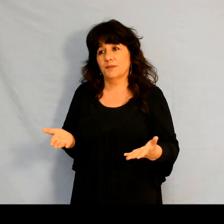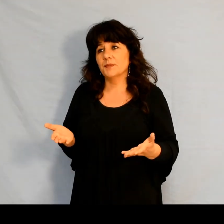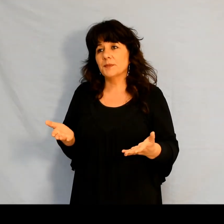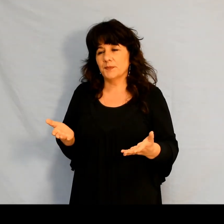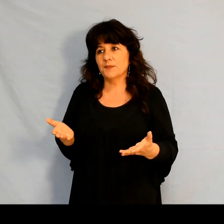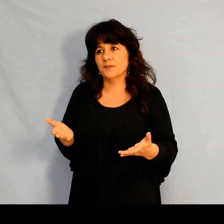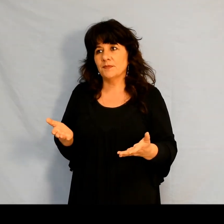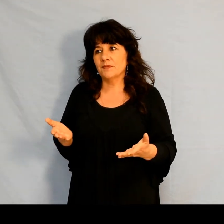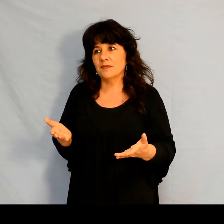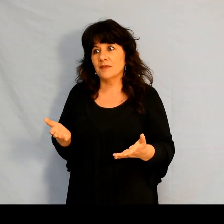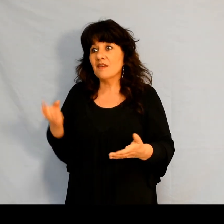Autant le ciel est levé